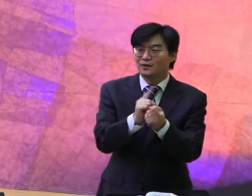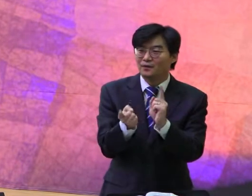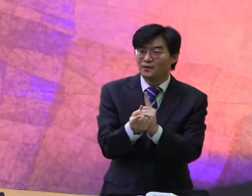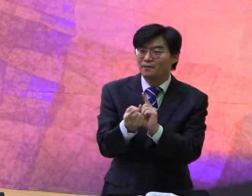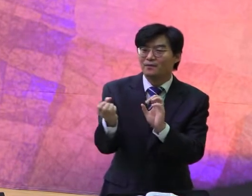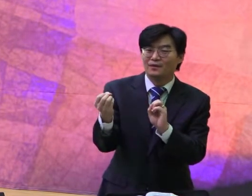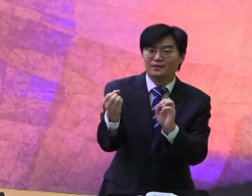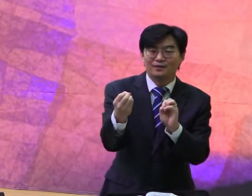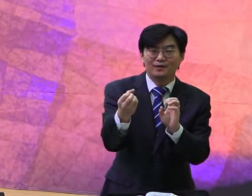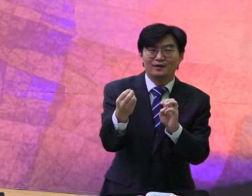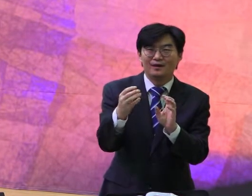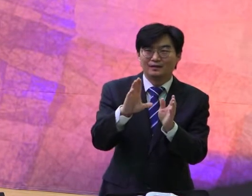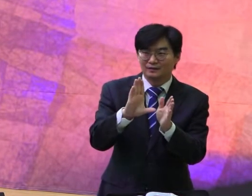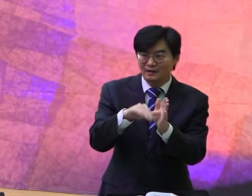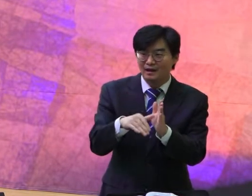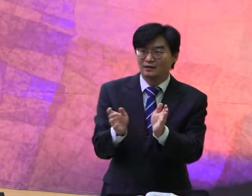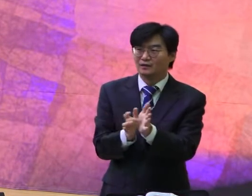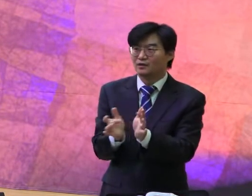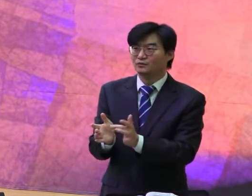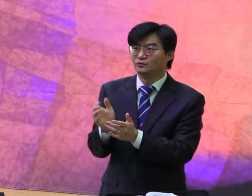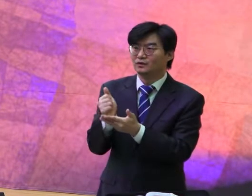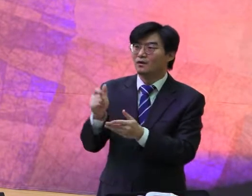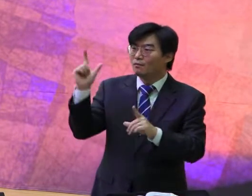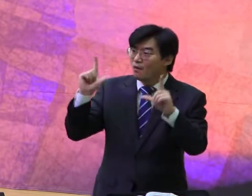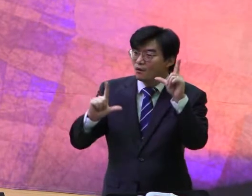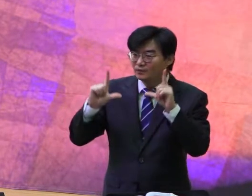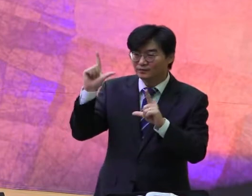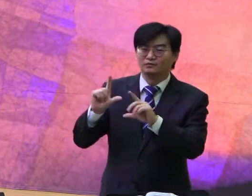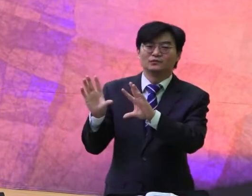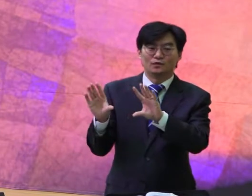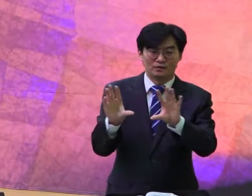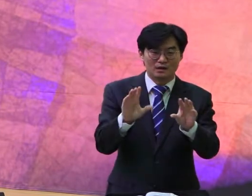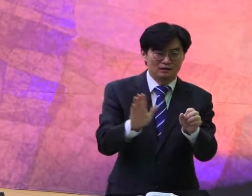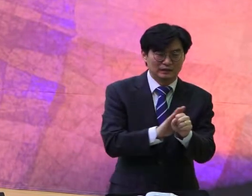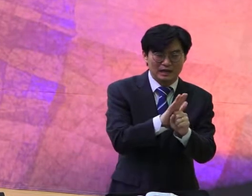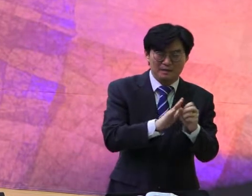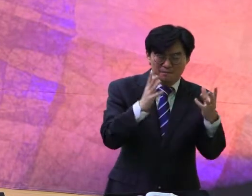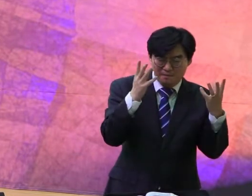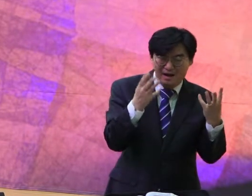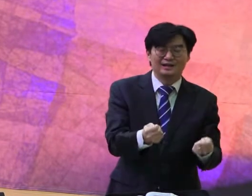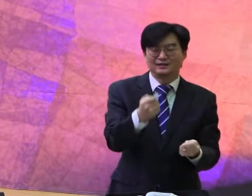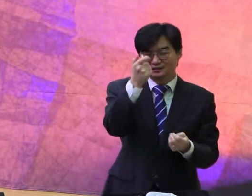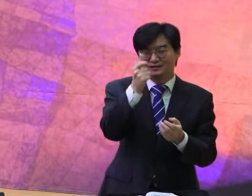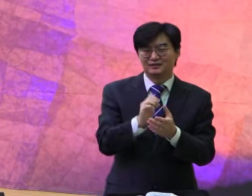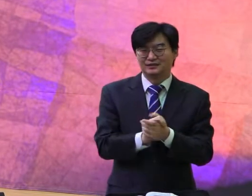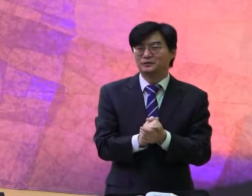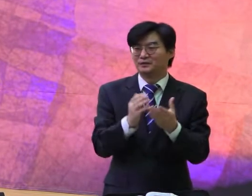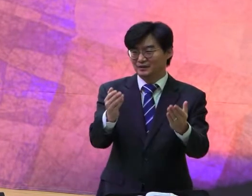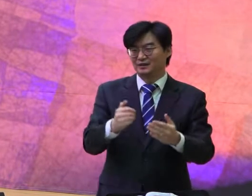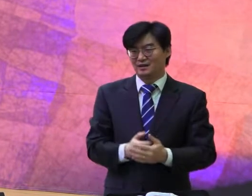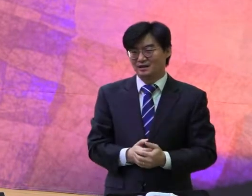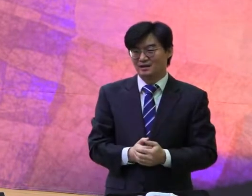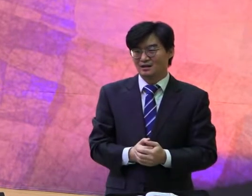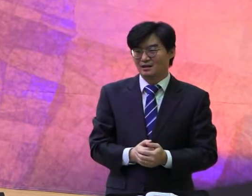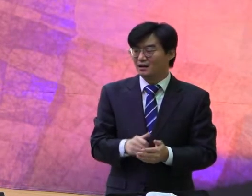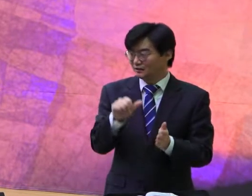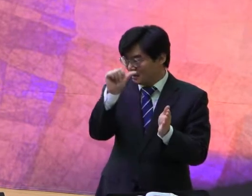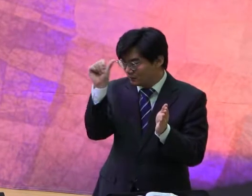사는 모습을 보면 예수님같이 보이고 그런 분들이 많아지면 좋겠습니다. 그런 장로님들 그리고